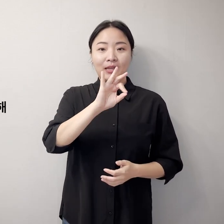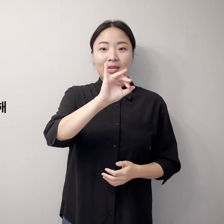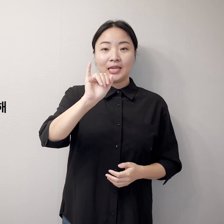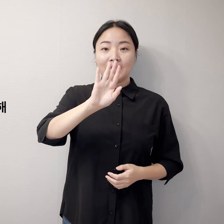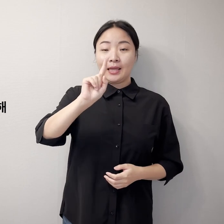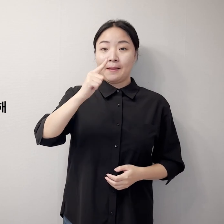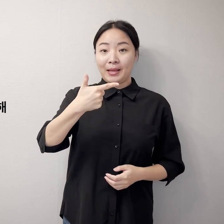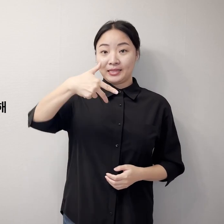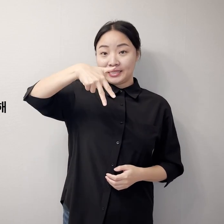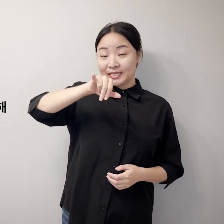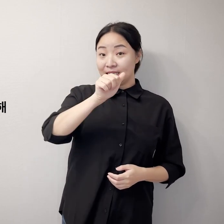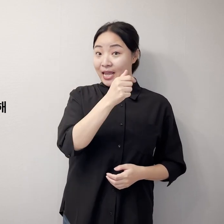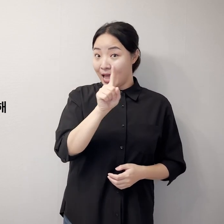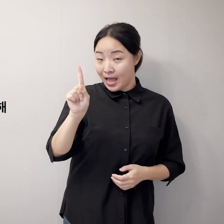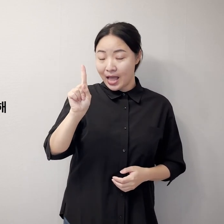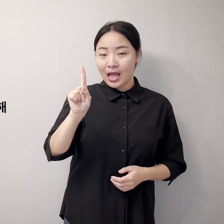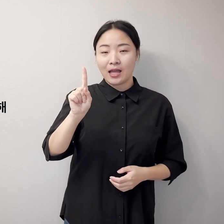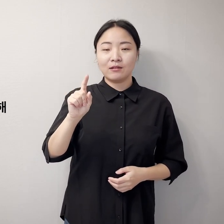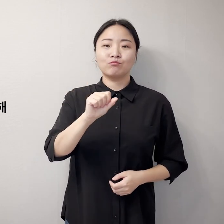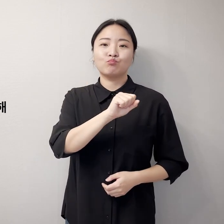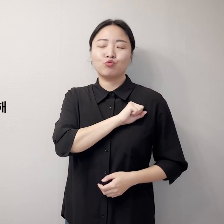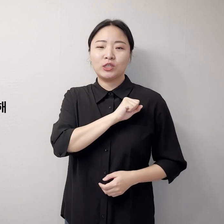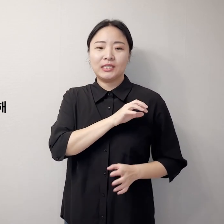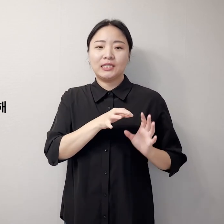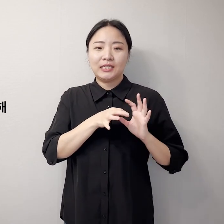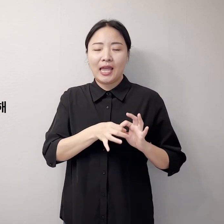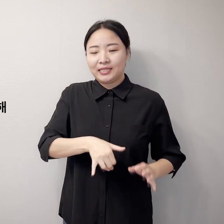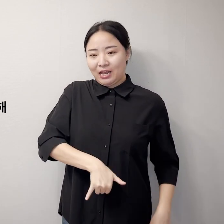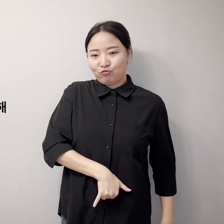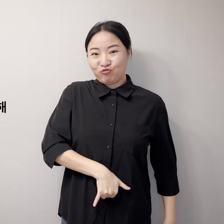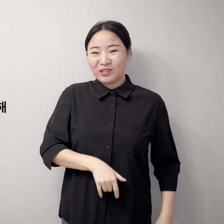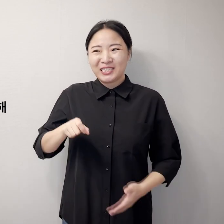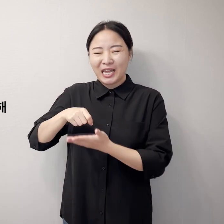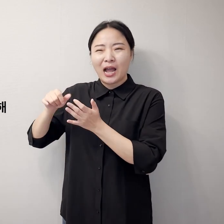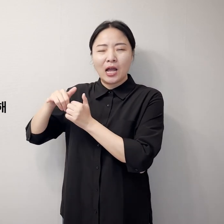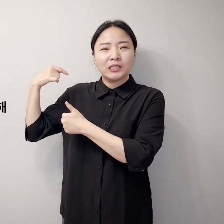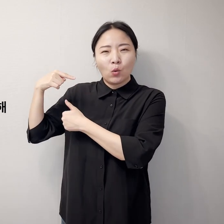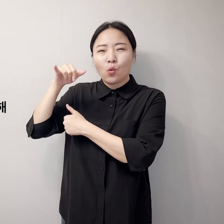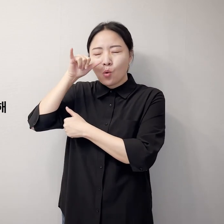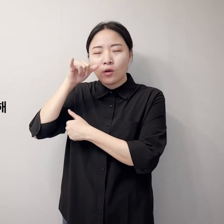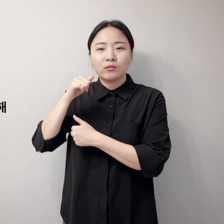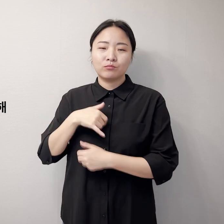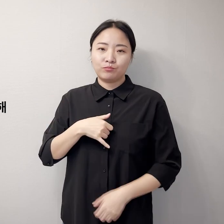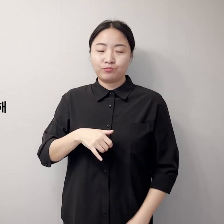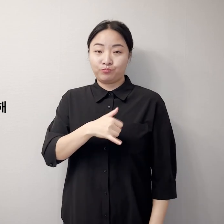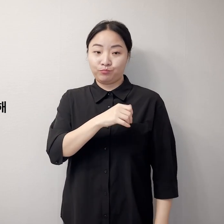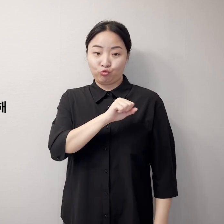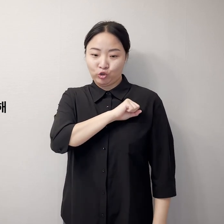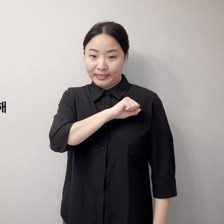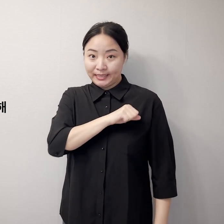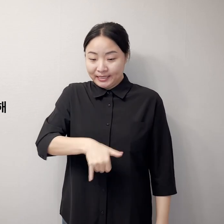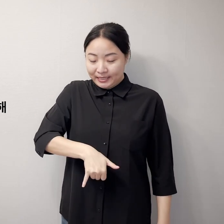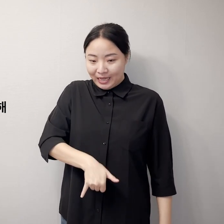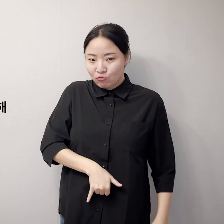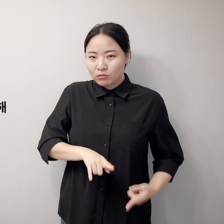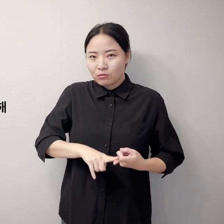이반지하의 부치의 자궁은 작가의 지도하에 부치의 자궁에 대해 사유해보고